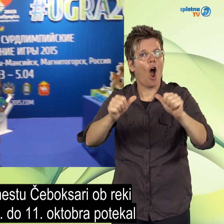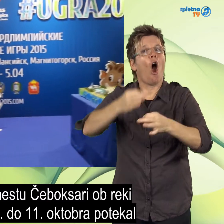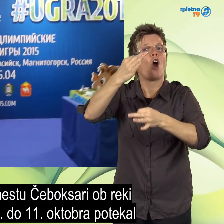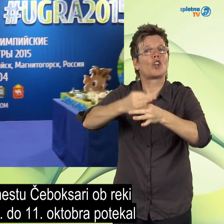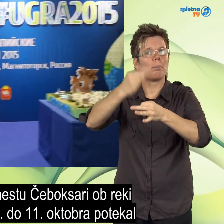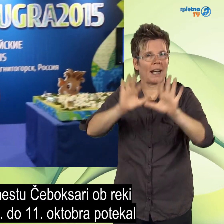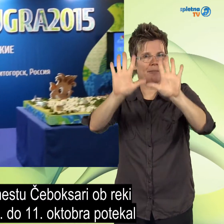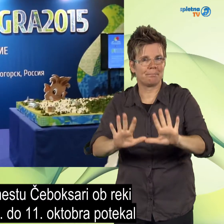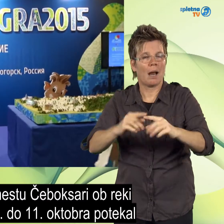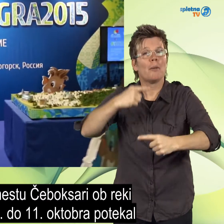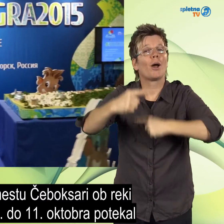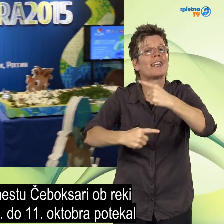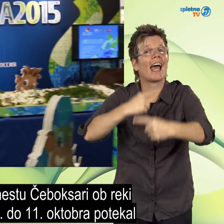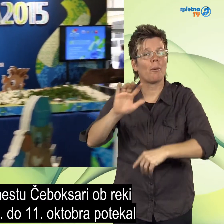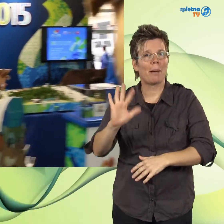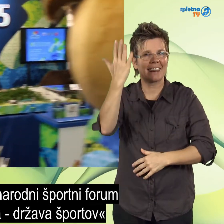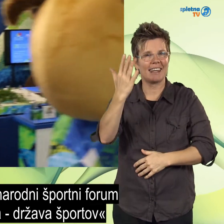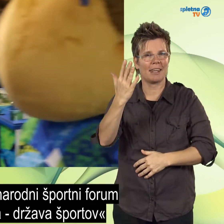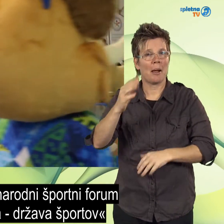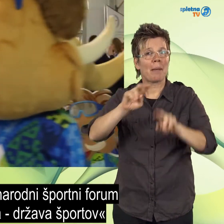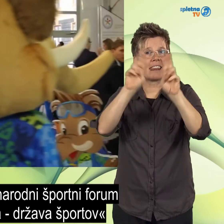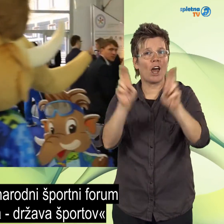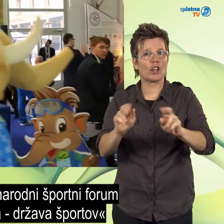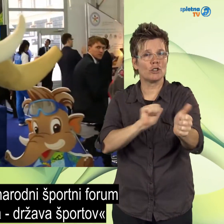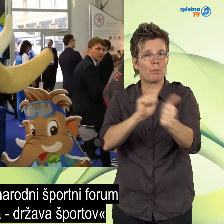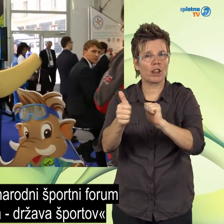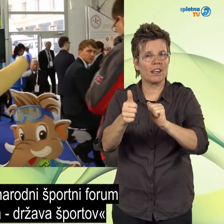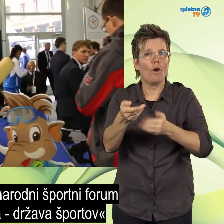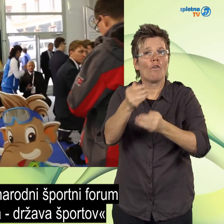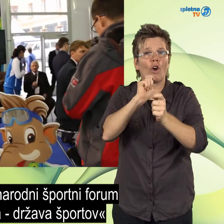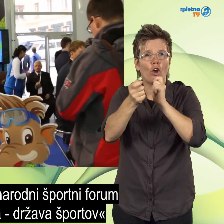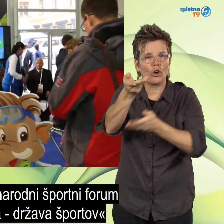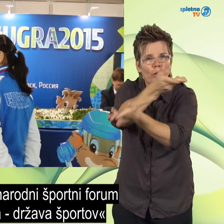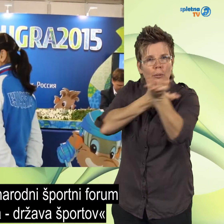forum Rusija država športov s sloganom Športna moč.